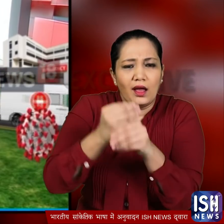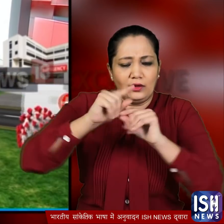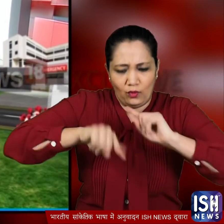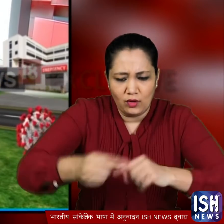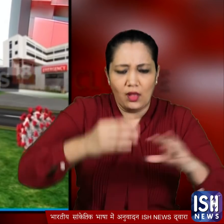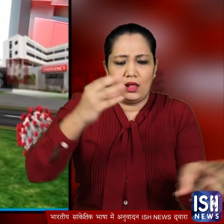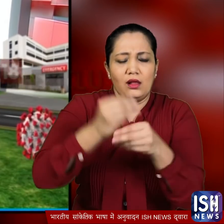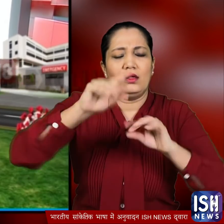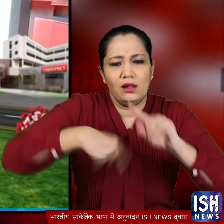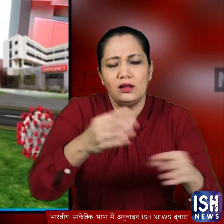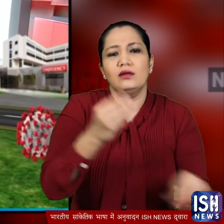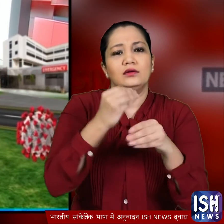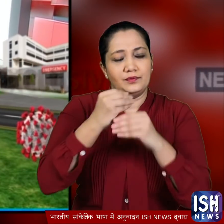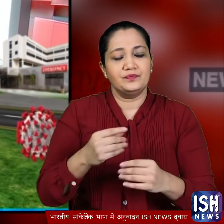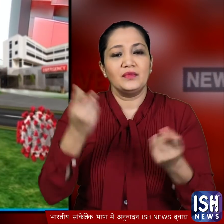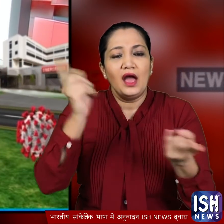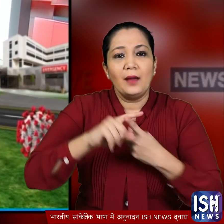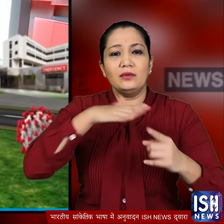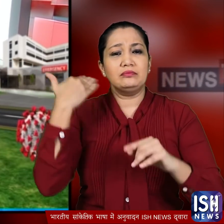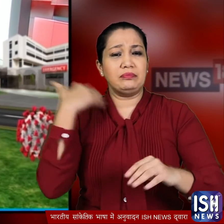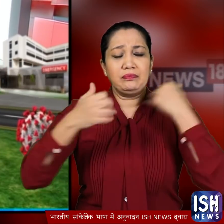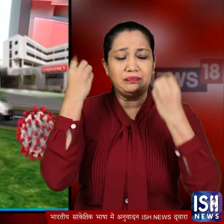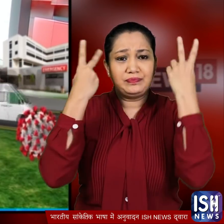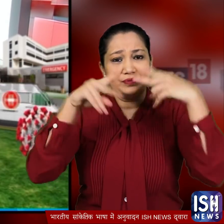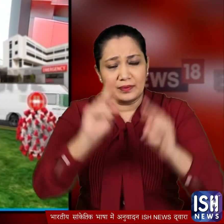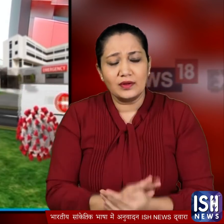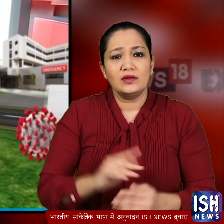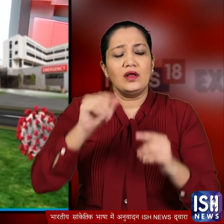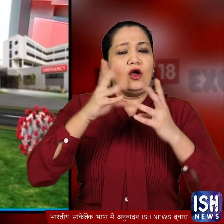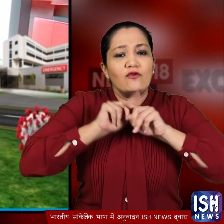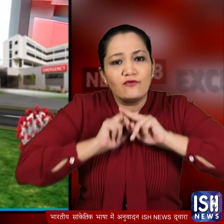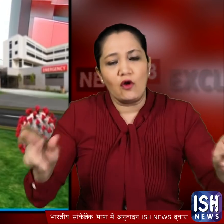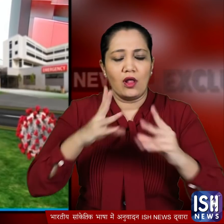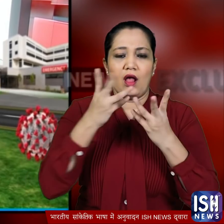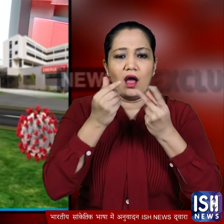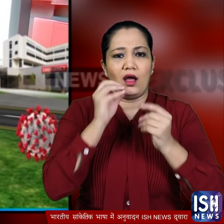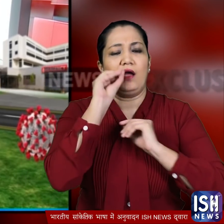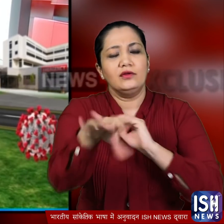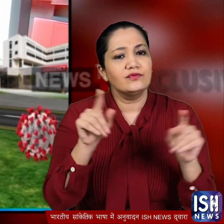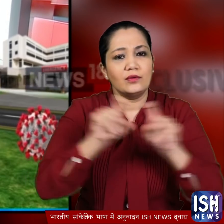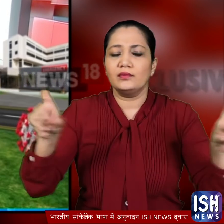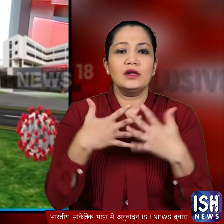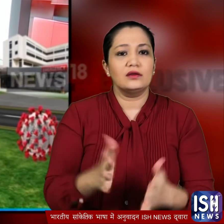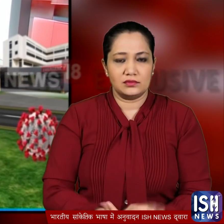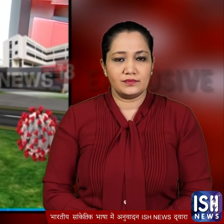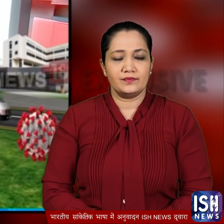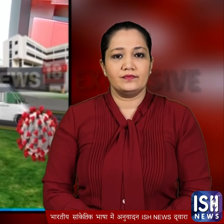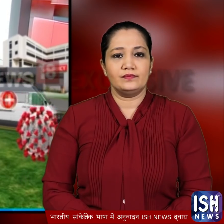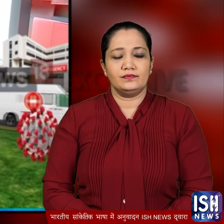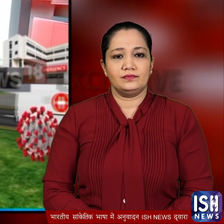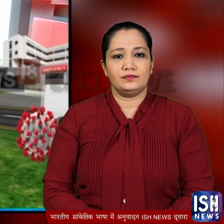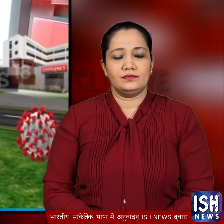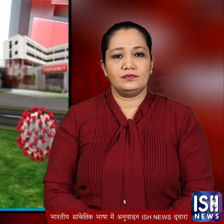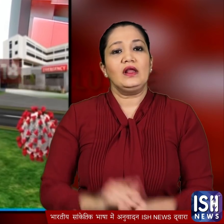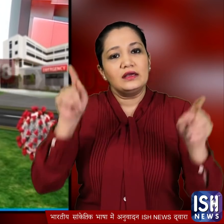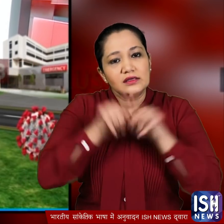धीरे धीरे जोड़ रहा है। माना जा रहा है कि जब राज्यों में बड़ी संख्या में मरीजों की मौत हुई, तब पूरे आंकड़े केंद्र सरकार को इन राज्यों की तरफ से नहीं दिए